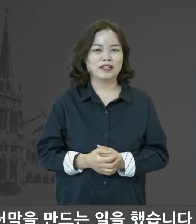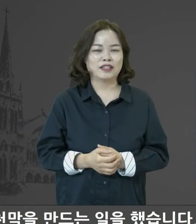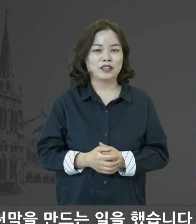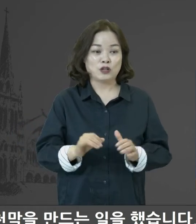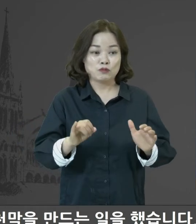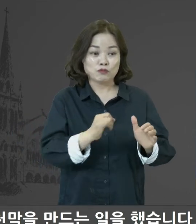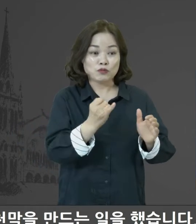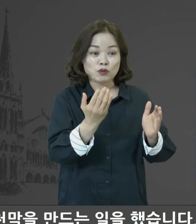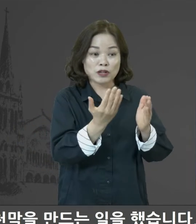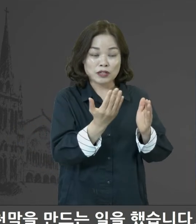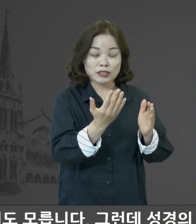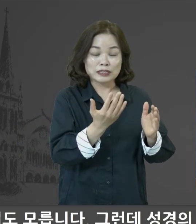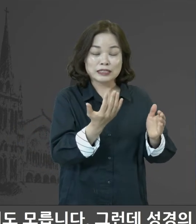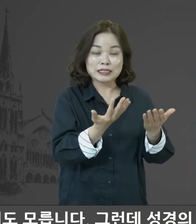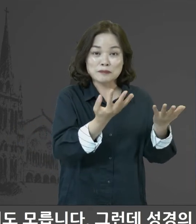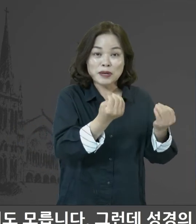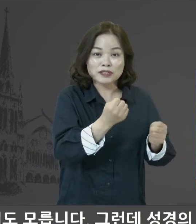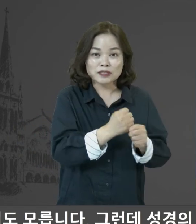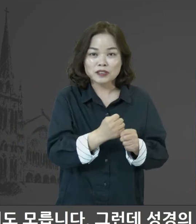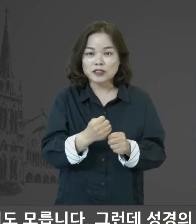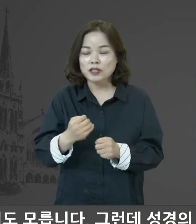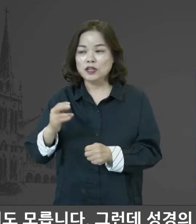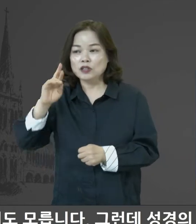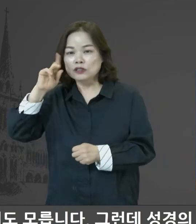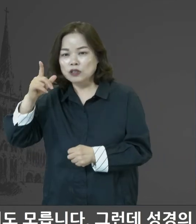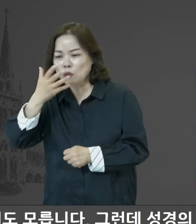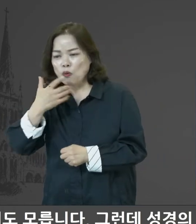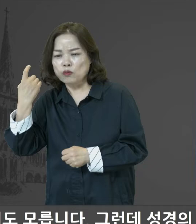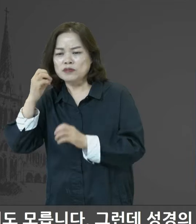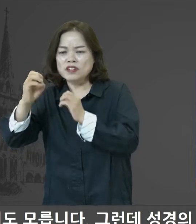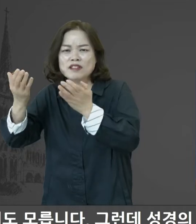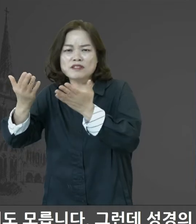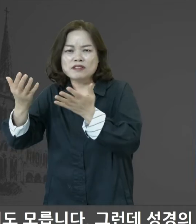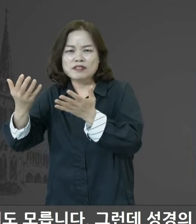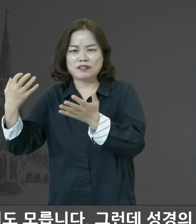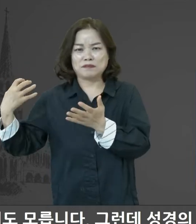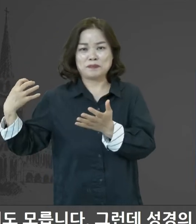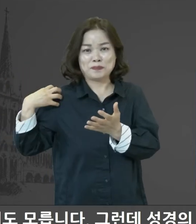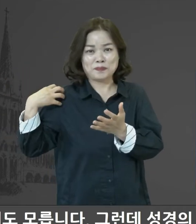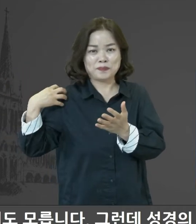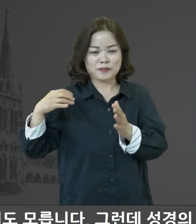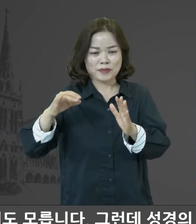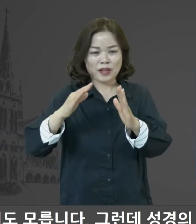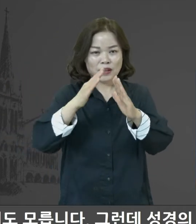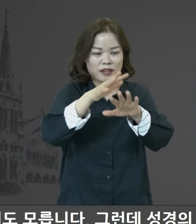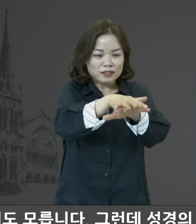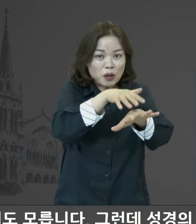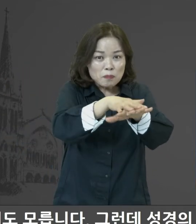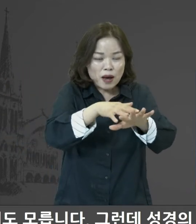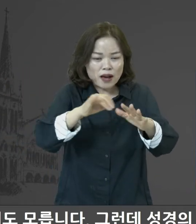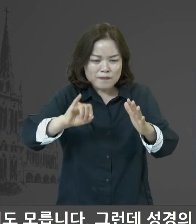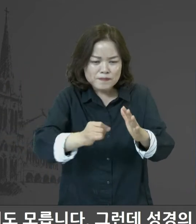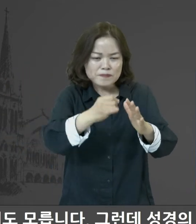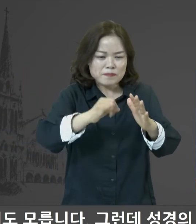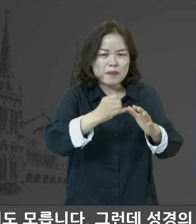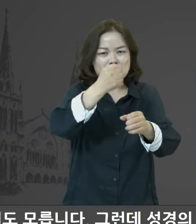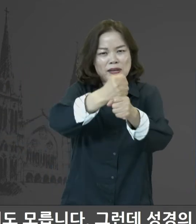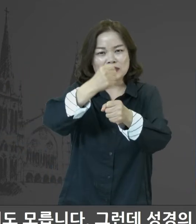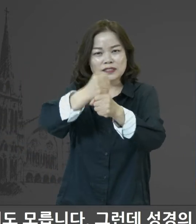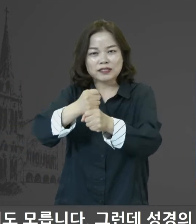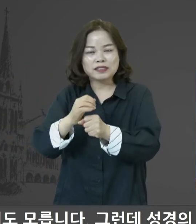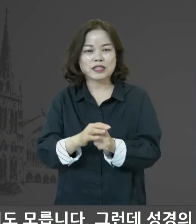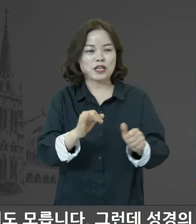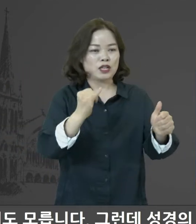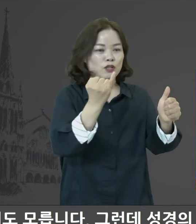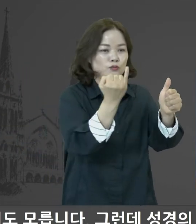사도 바울은 오히려 주의 복음을 전하는 일에는 열심히 했지만 천막 만들고 하는 그런 일은 이 브리스가와